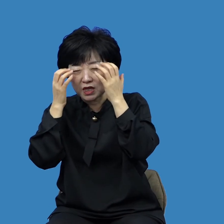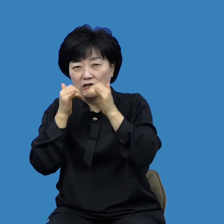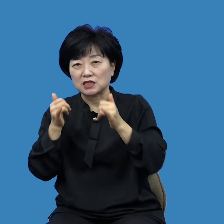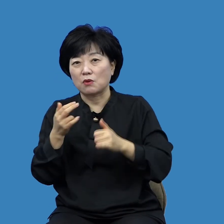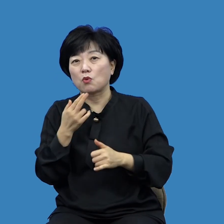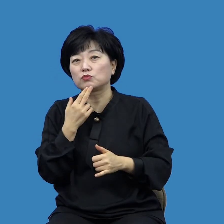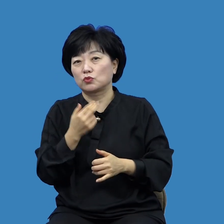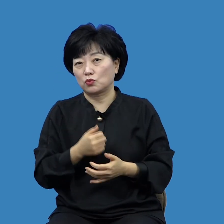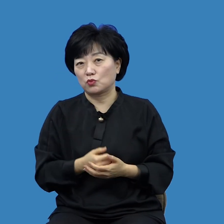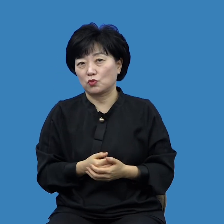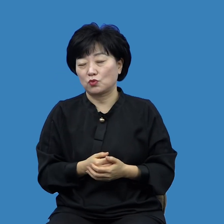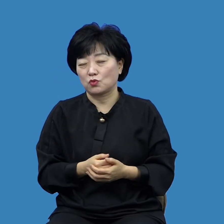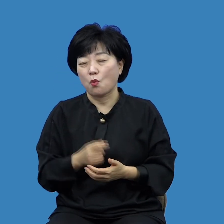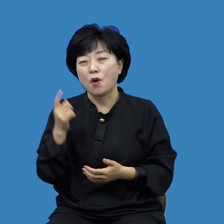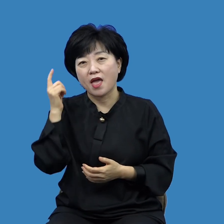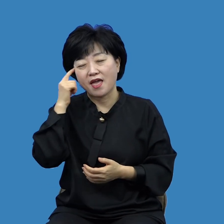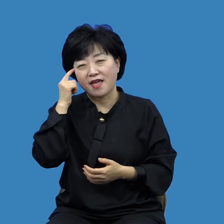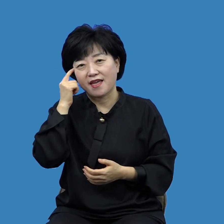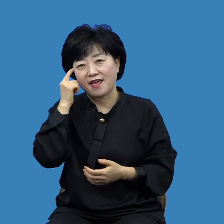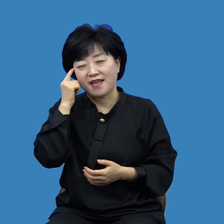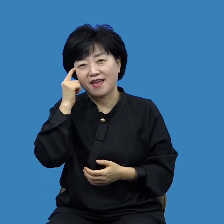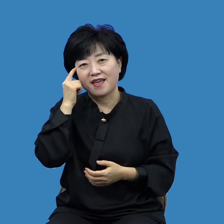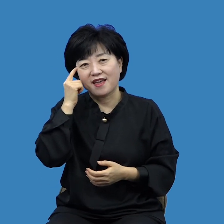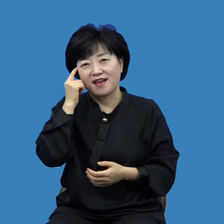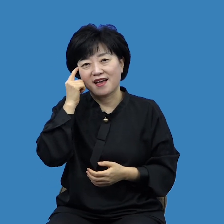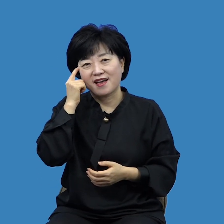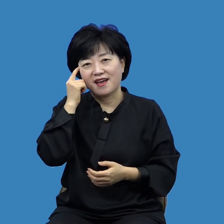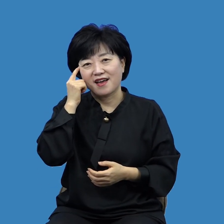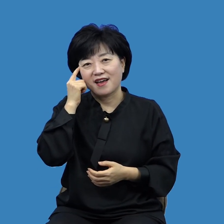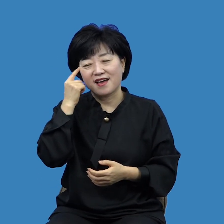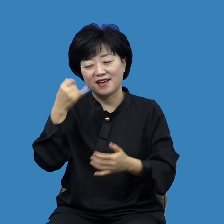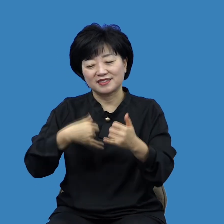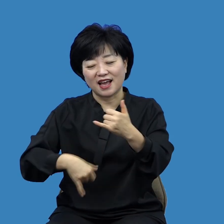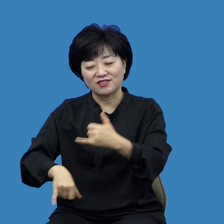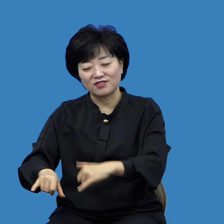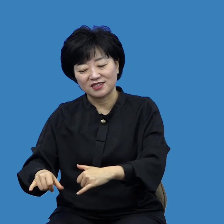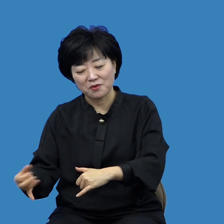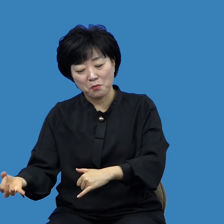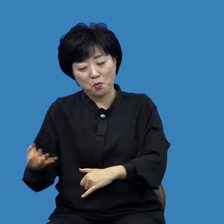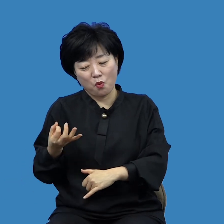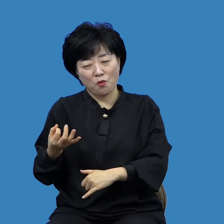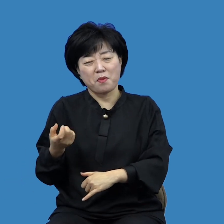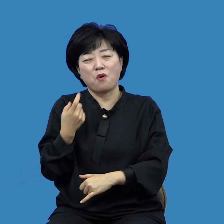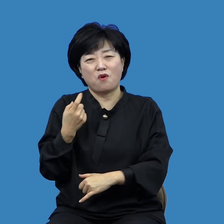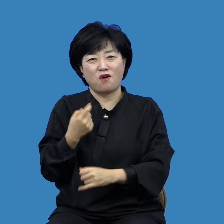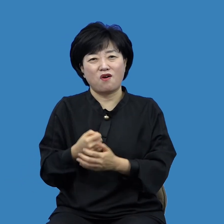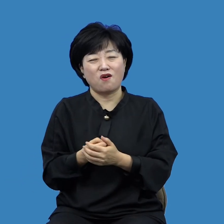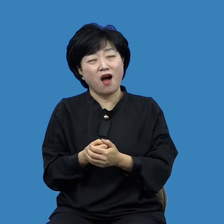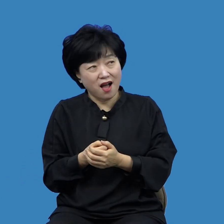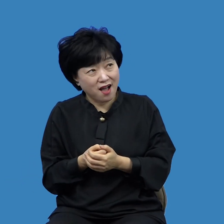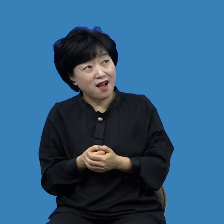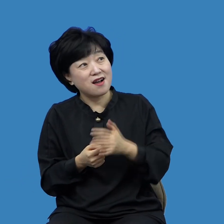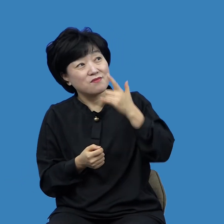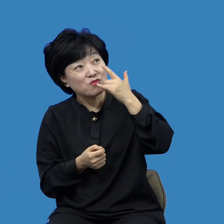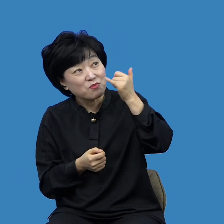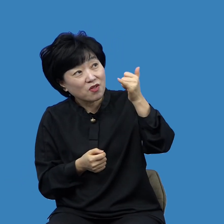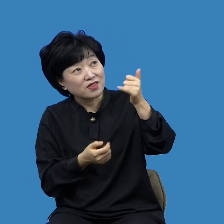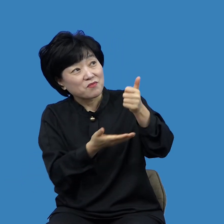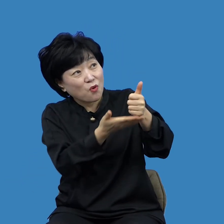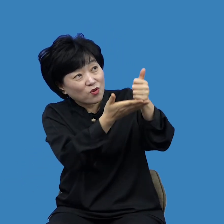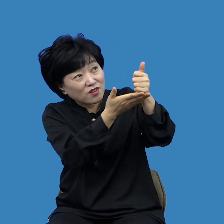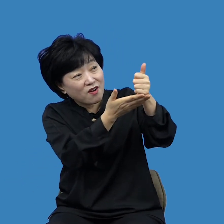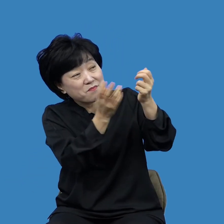봤어요. 왜 그럴까? 자기 자녀들이 보고 배우는 거야. 아, 부모님을 저렇게